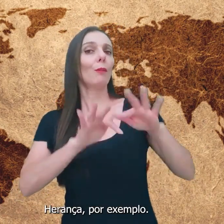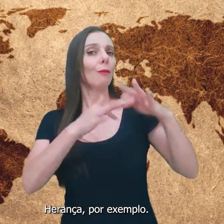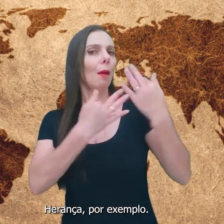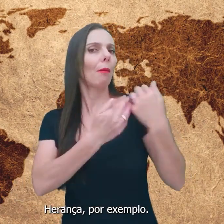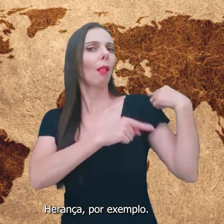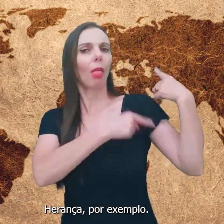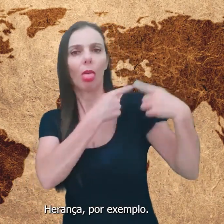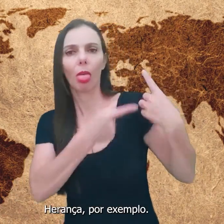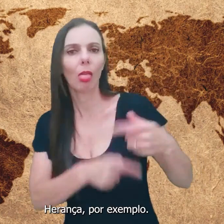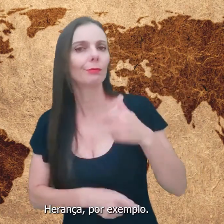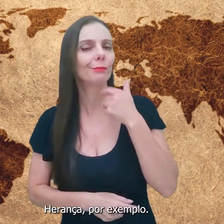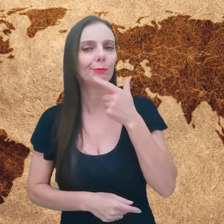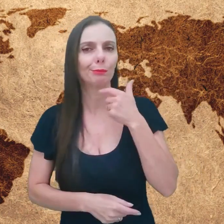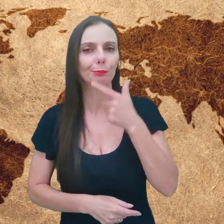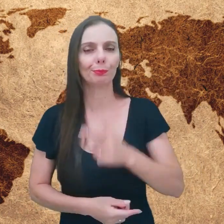exemplo.